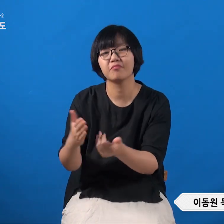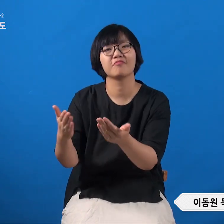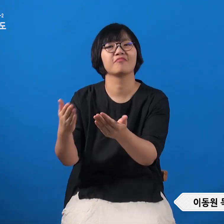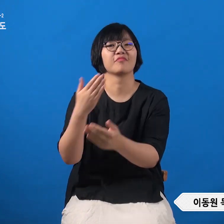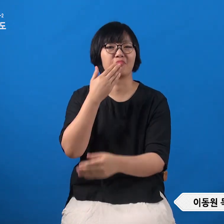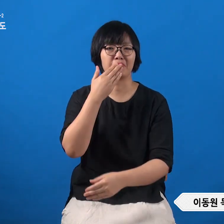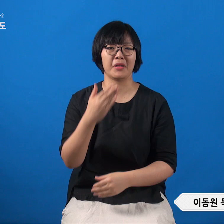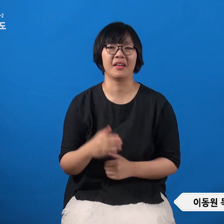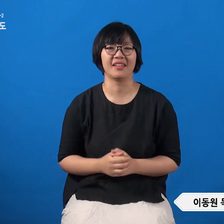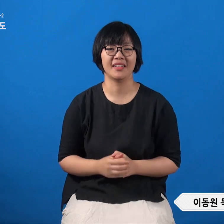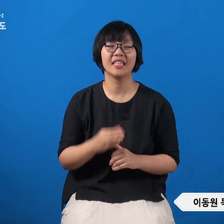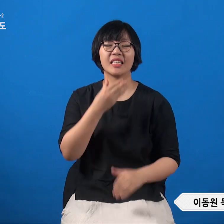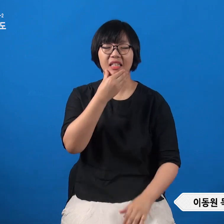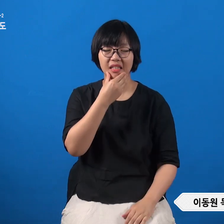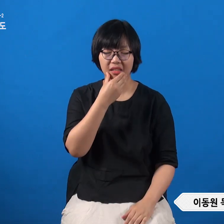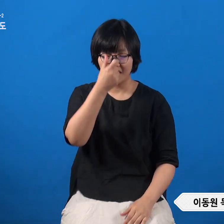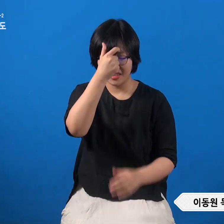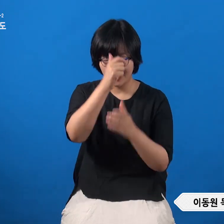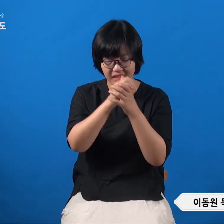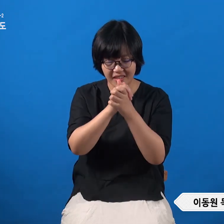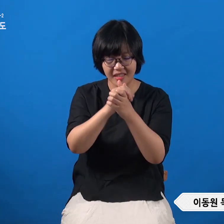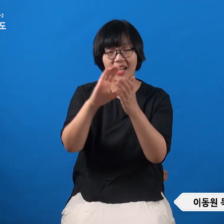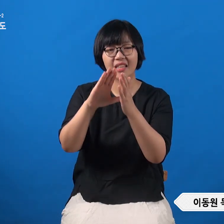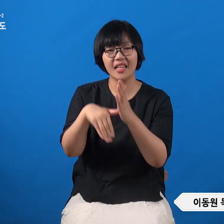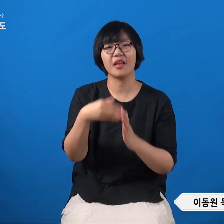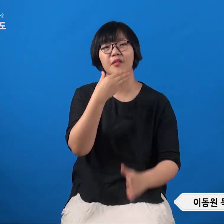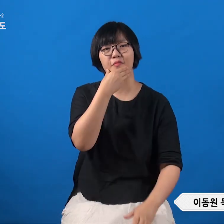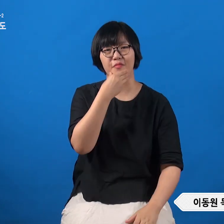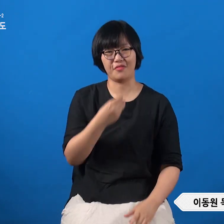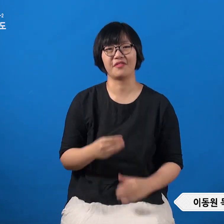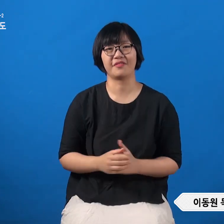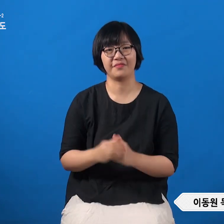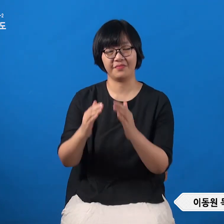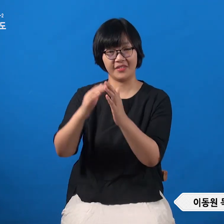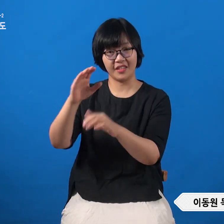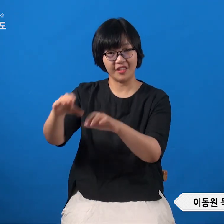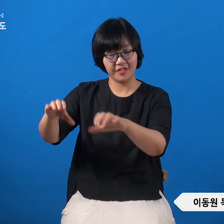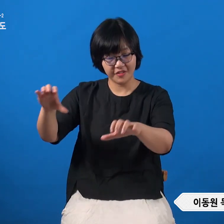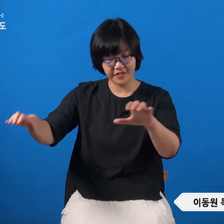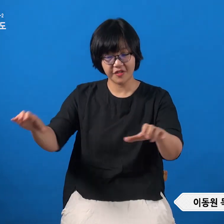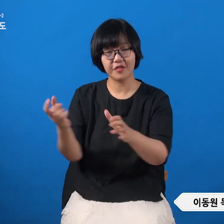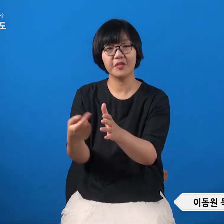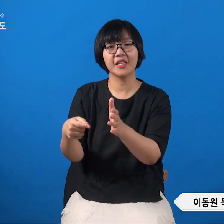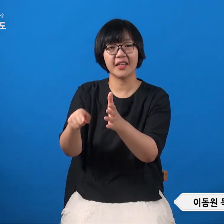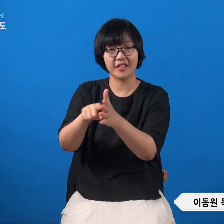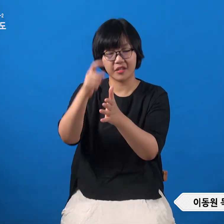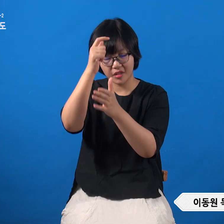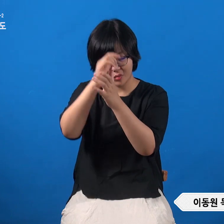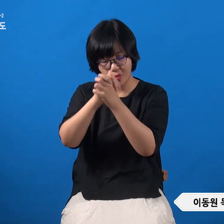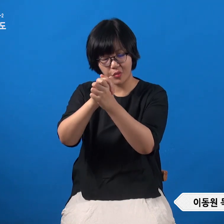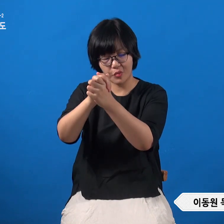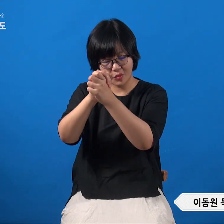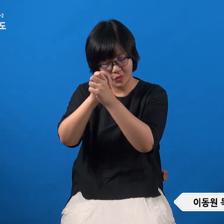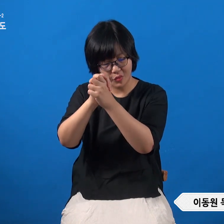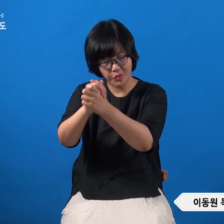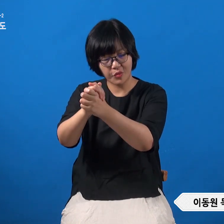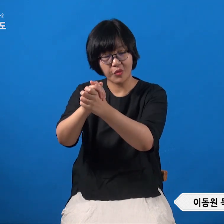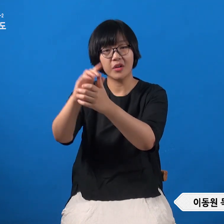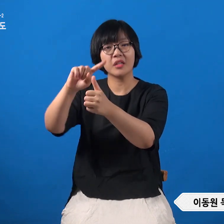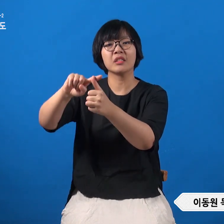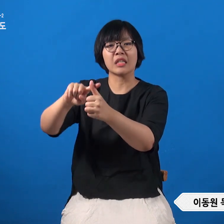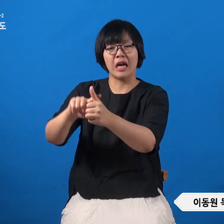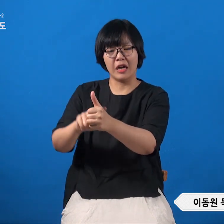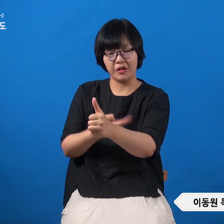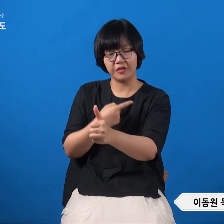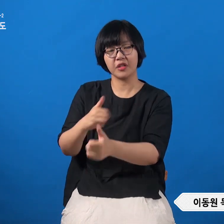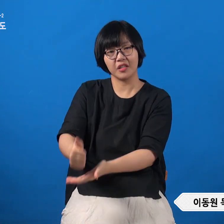축복이에요. 기도, 그 중에서도 특별히 이웃을 위한 중보기도는 우리를 단정한 삶으로 인도하고